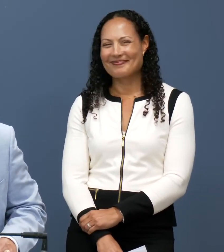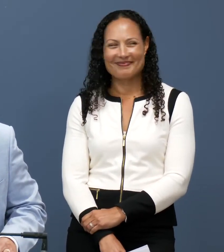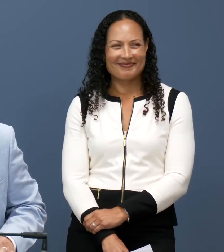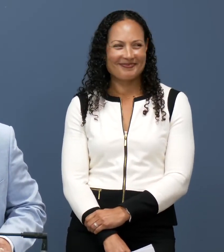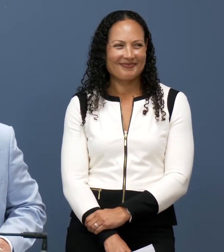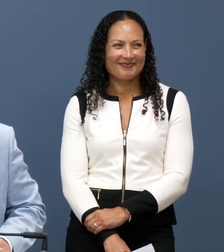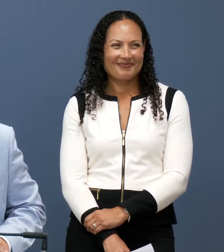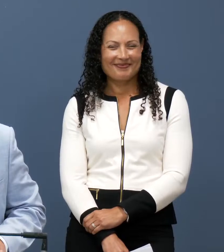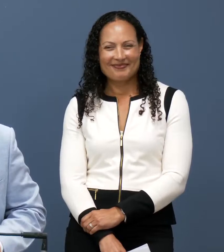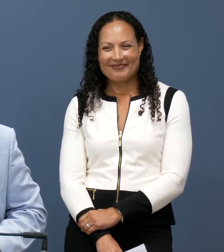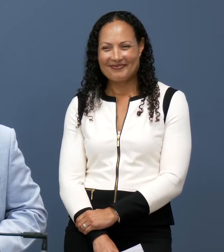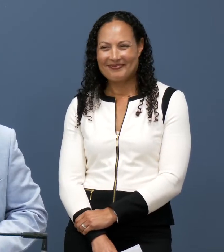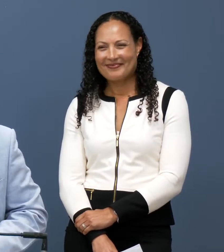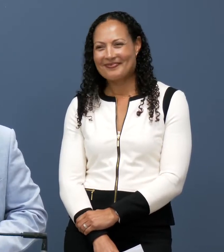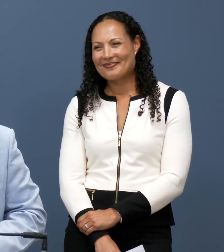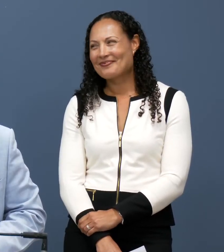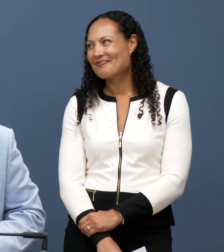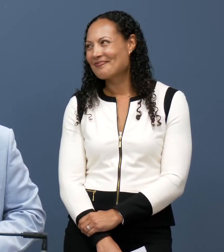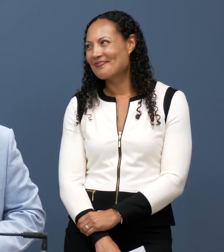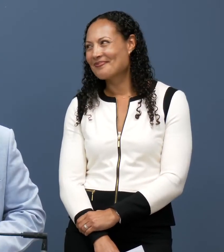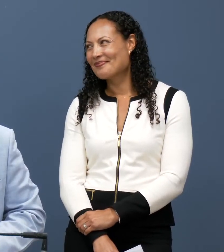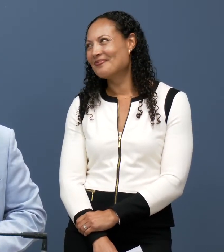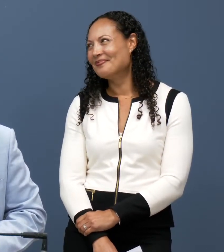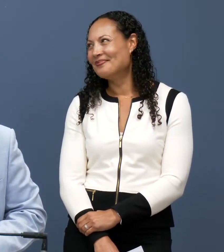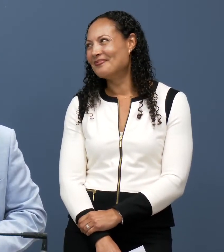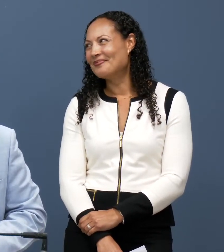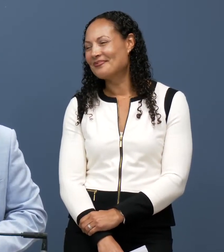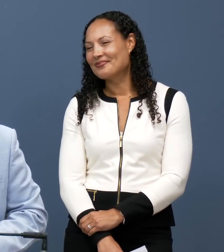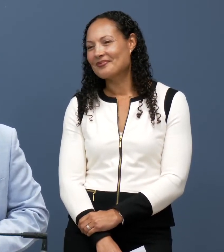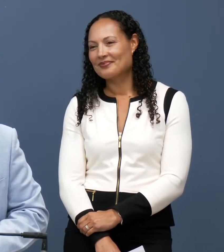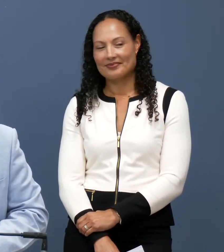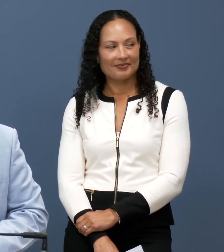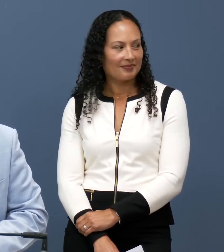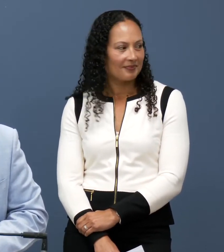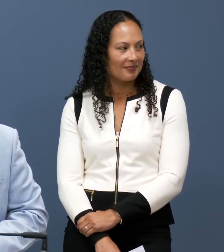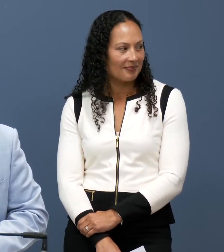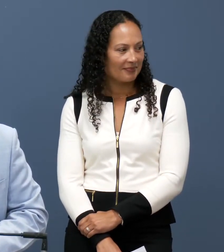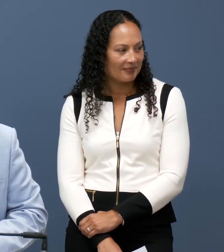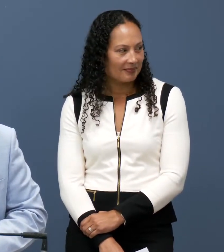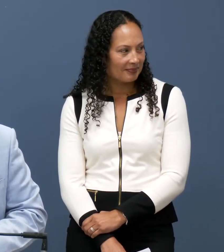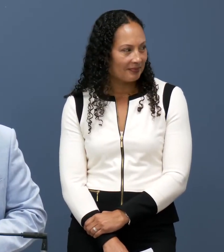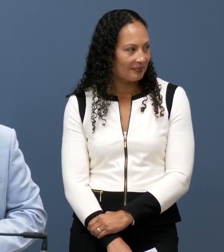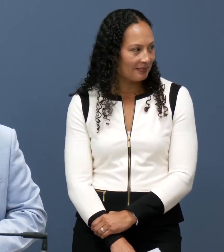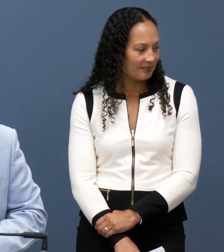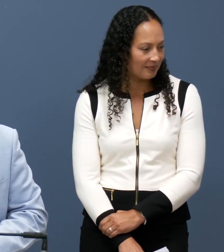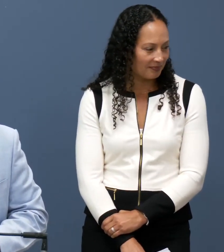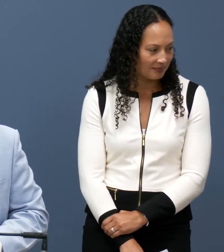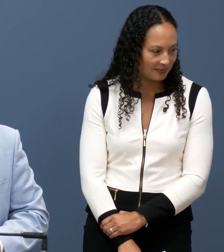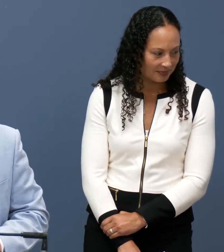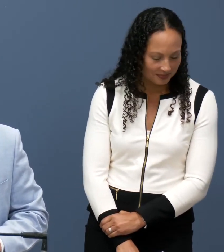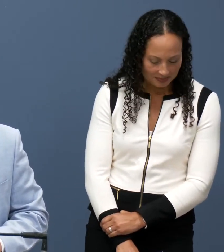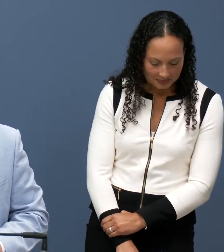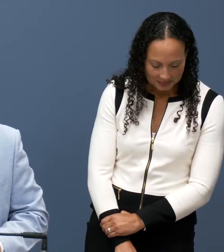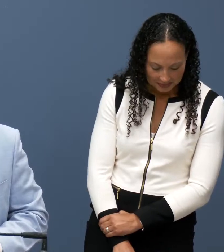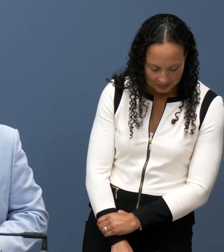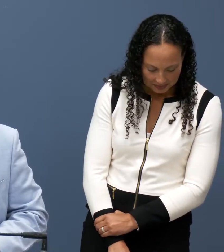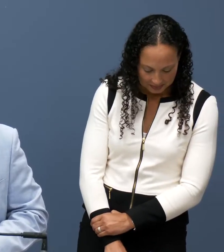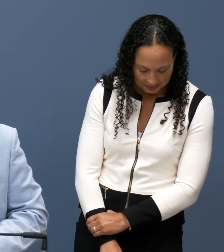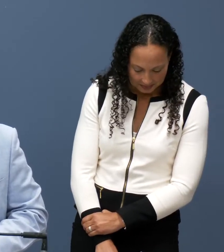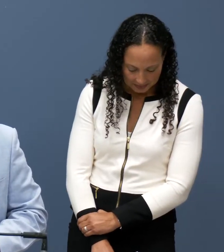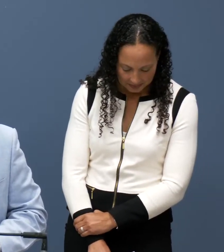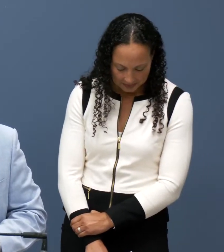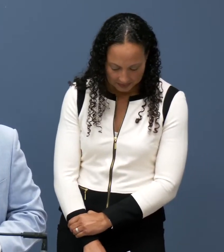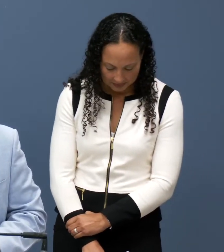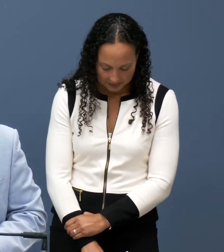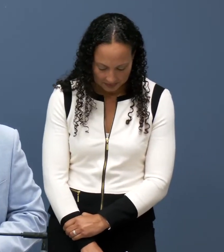បានន័យថាយើងនៅមានការងារច្រើនពេកណាស់ដែលត្រូវធ្វើដើម្បីដោះស្រាយបញ្ហានេះហើយនៅក្នុងរយៈពេល3ឆ្នាំកន្លងទៅនេះគឺយើងបានខិតខំយ៉ាងច្រើនដើម្បីបង្